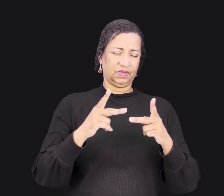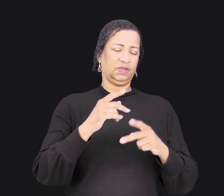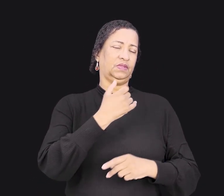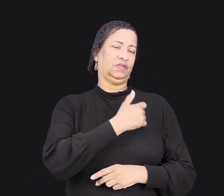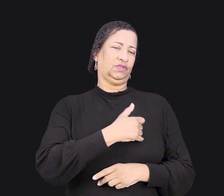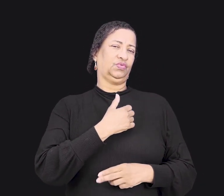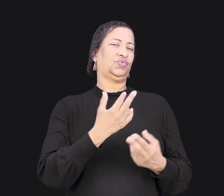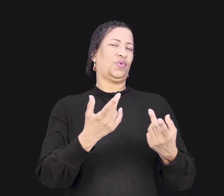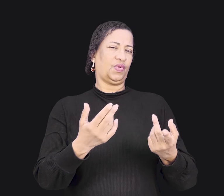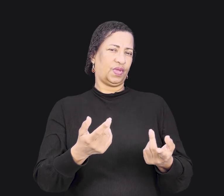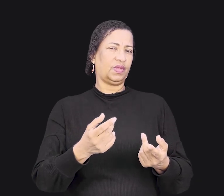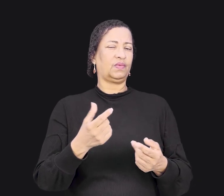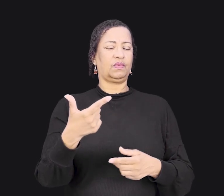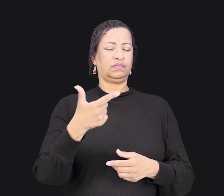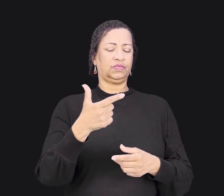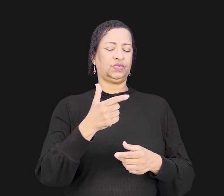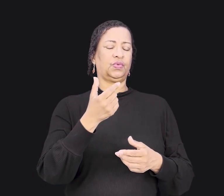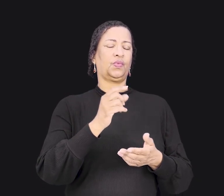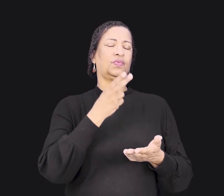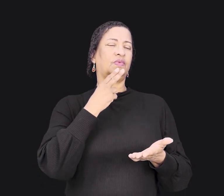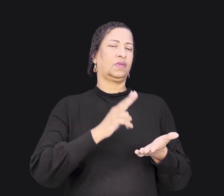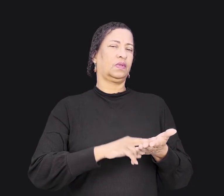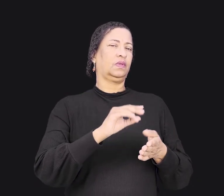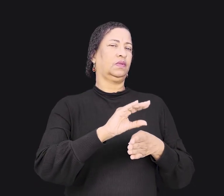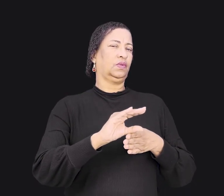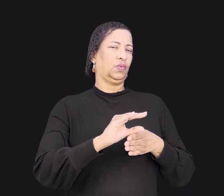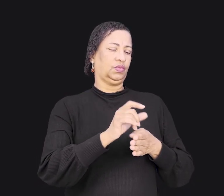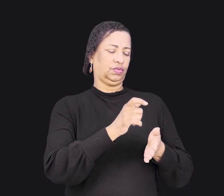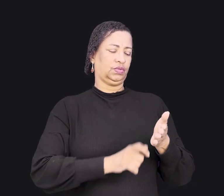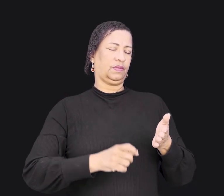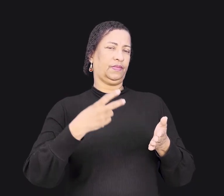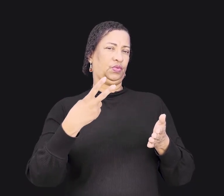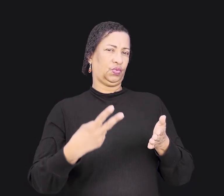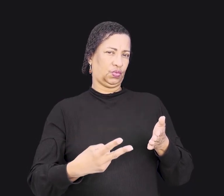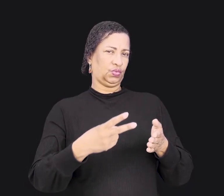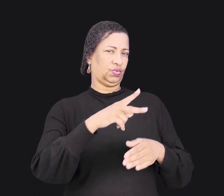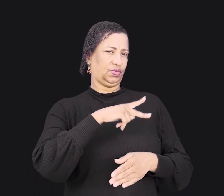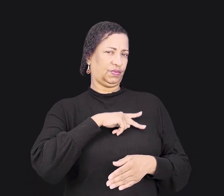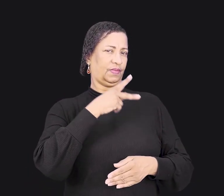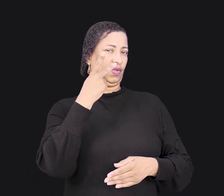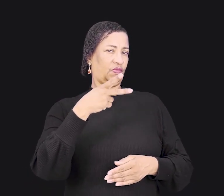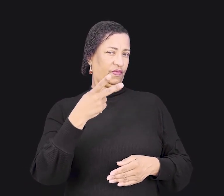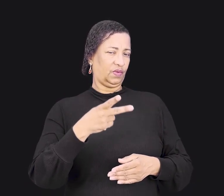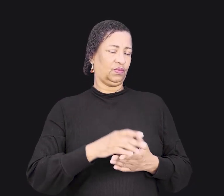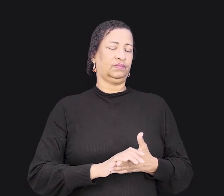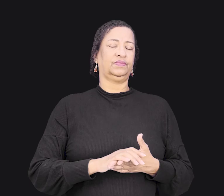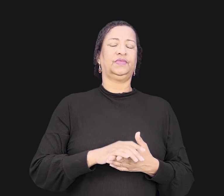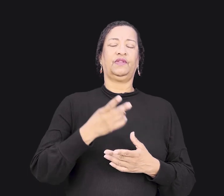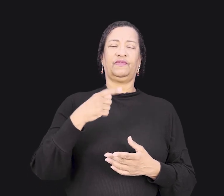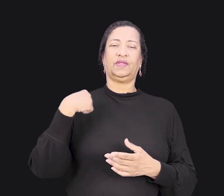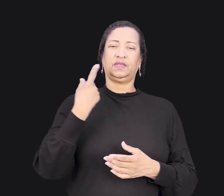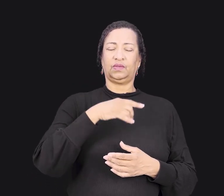carta aos Coríntios, capítulo 2. Paulo afirma que aprendemos pelo que vemos, talvez um livro ou pela